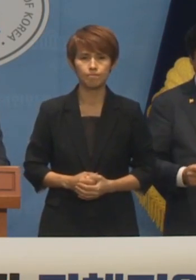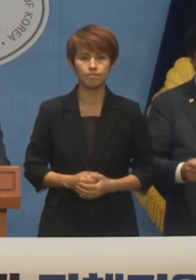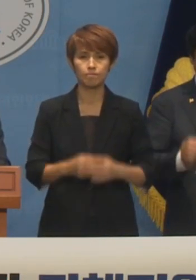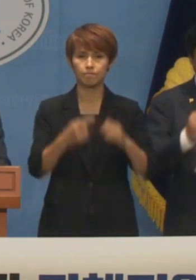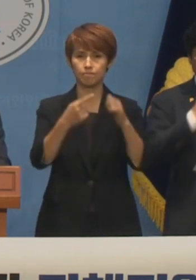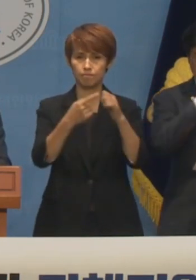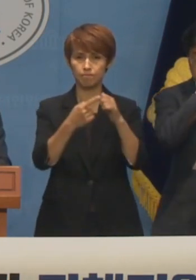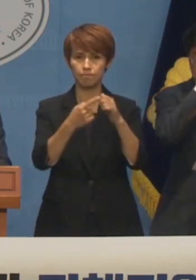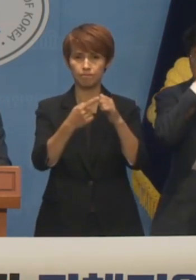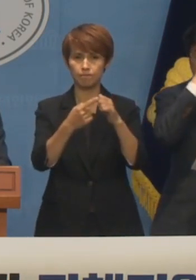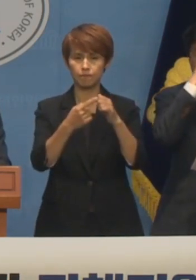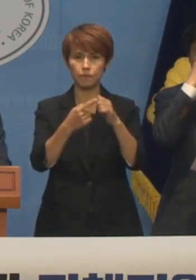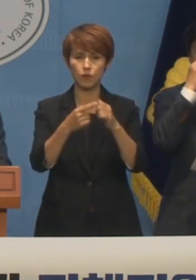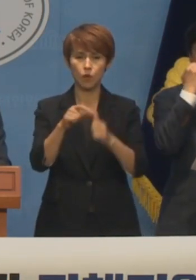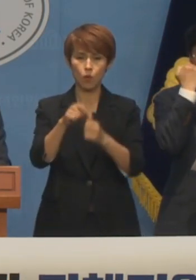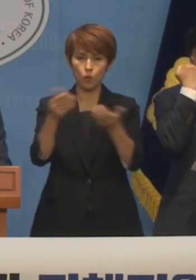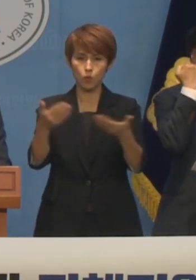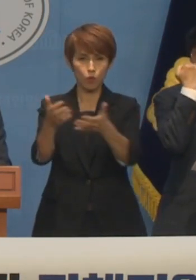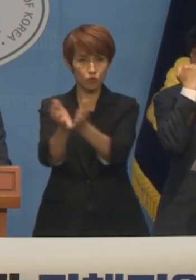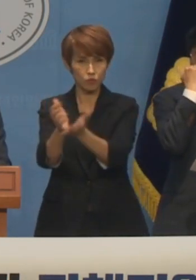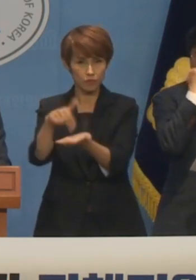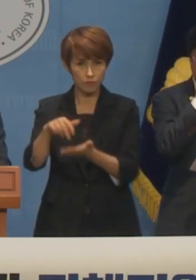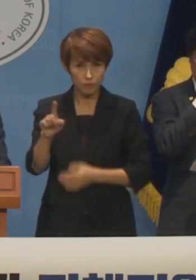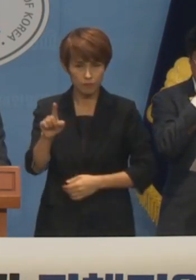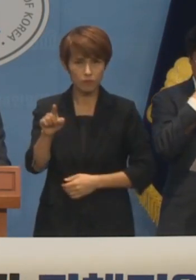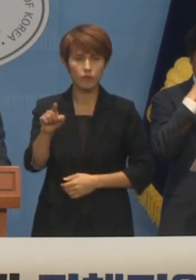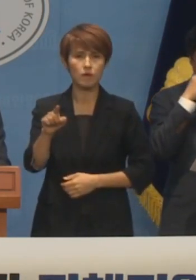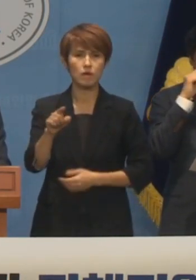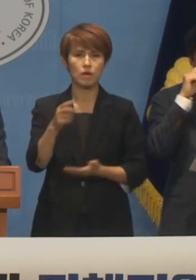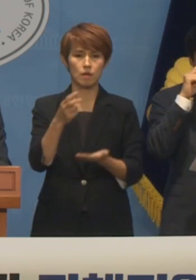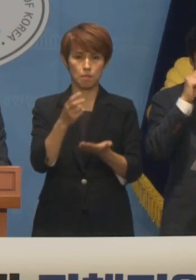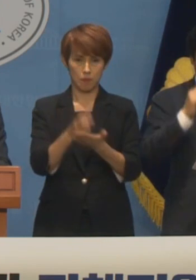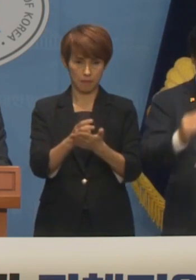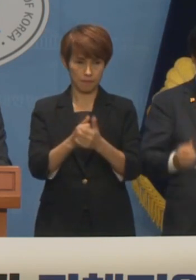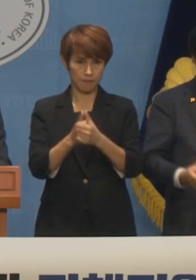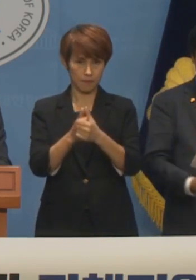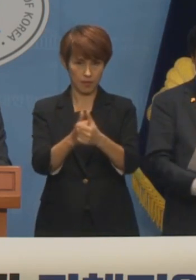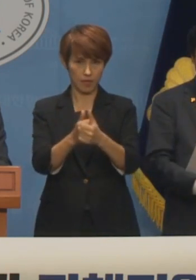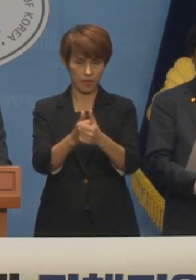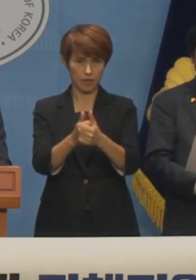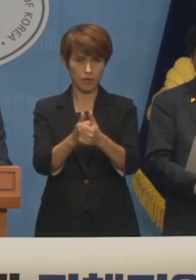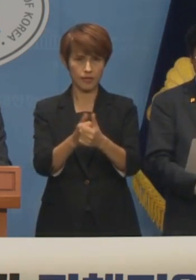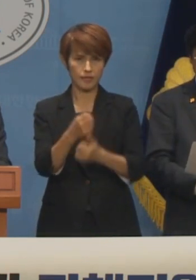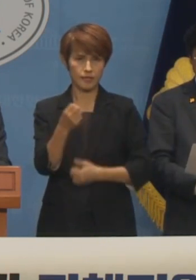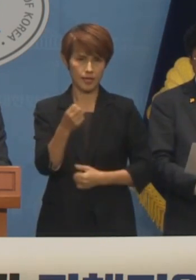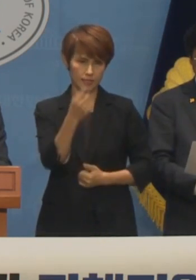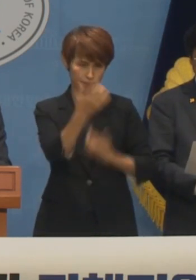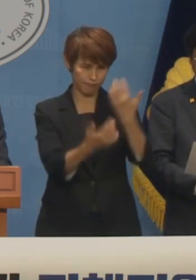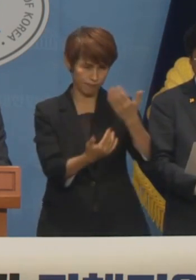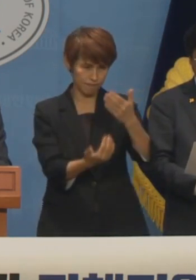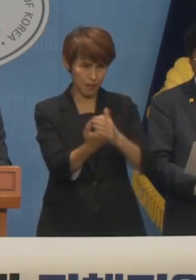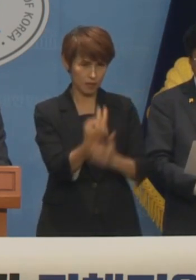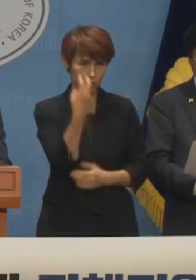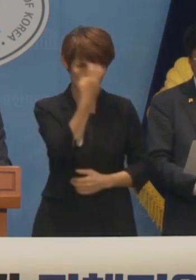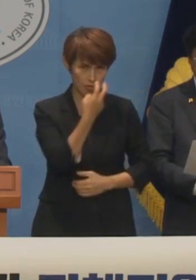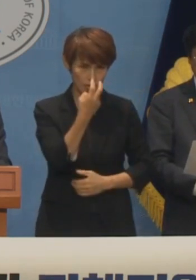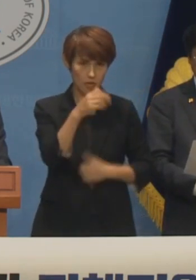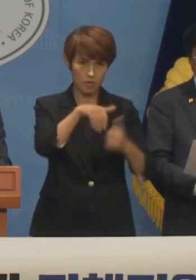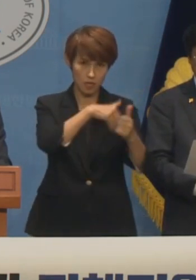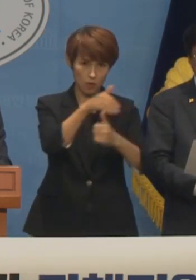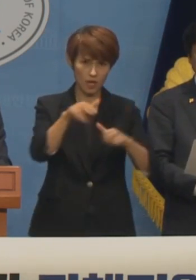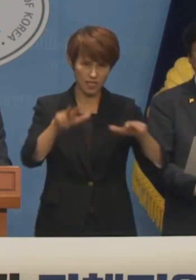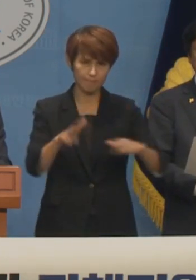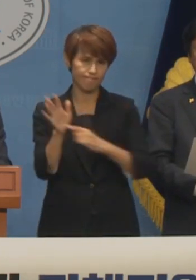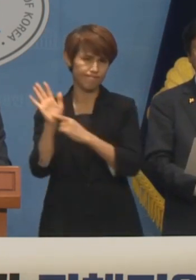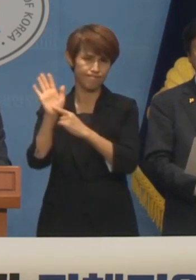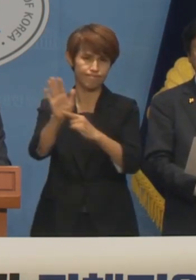첫째, 고용노동부는 법이 허용하는 수준에서 재해조사와 수사 상황에 대해 즉시